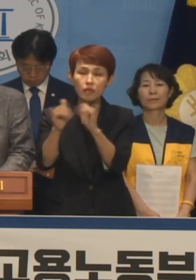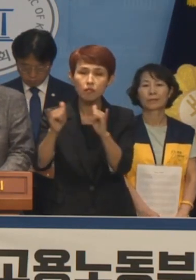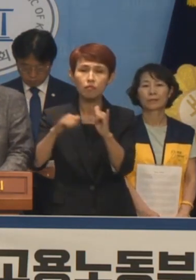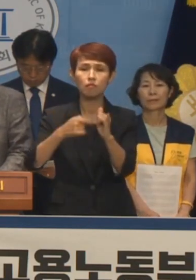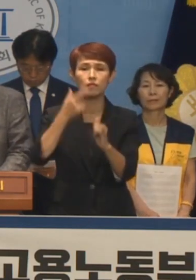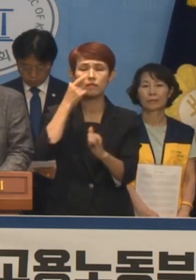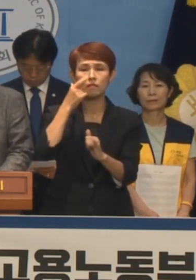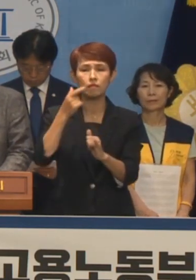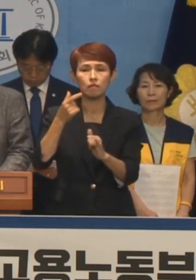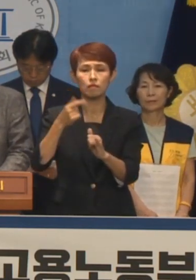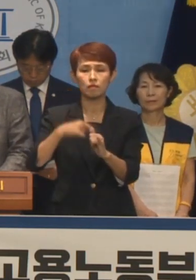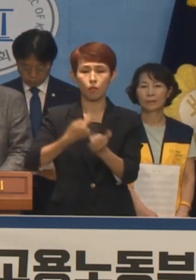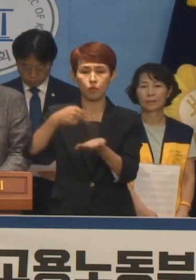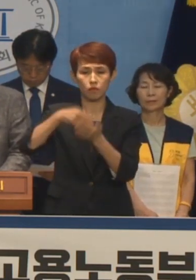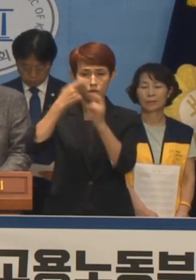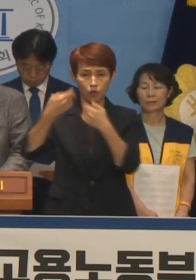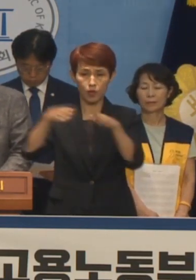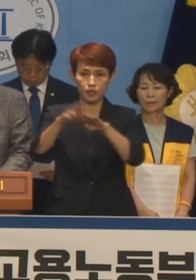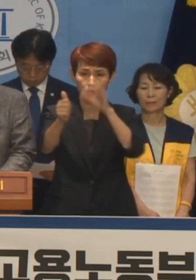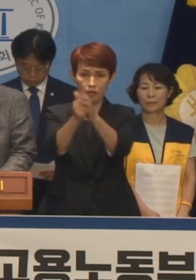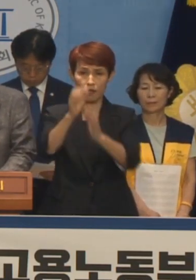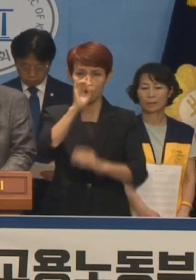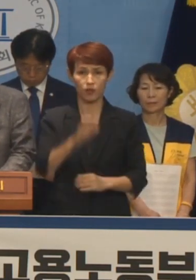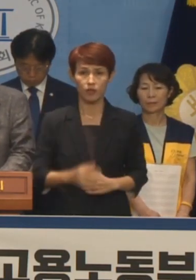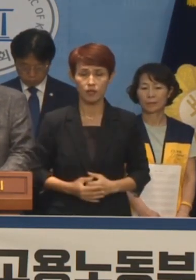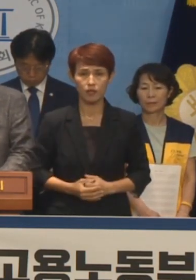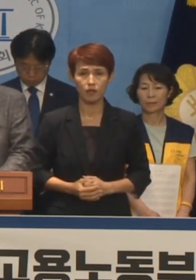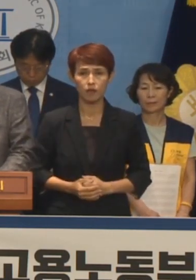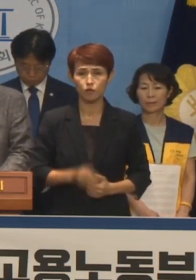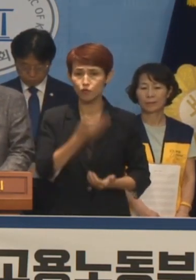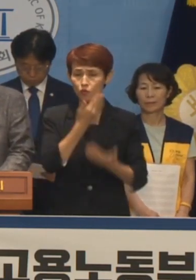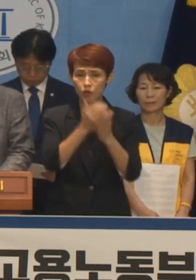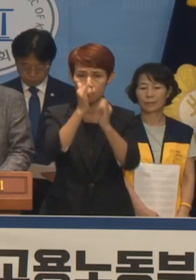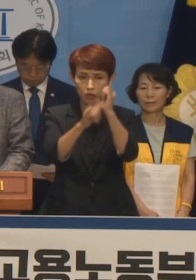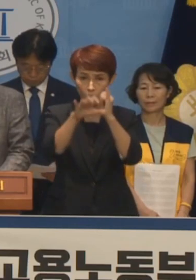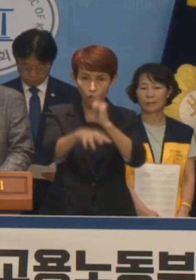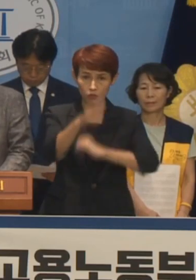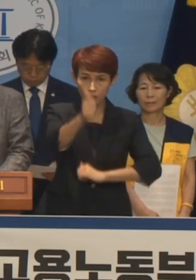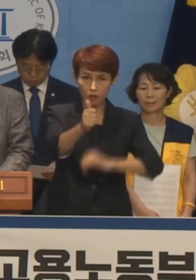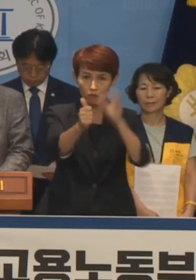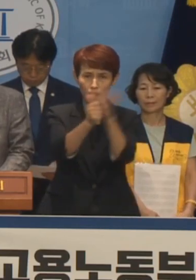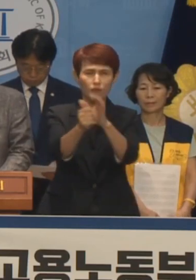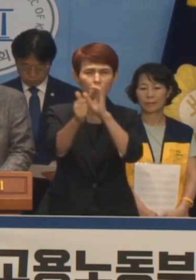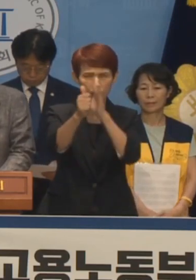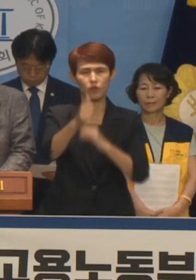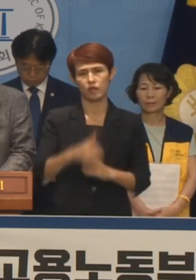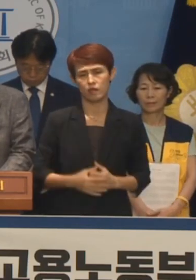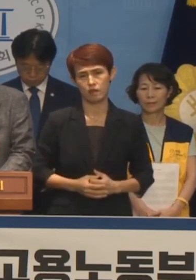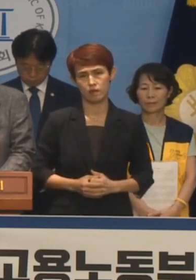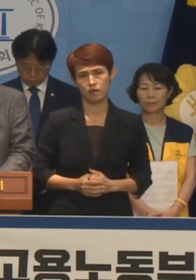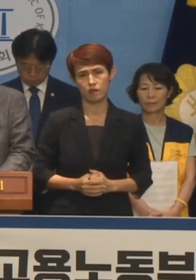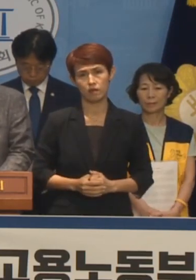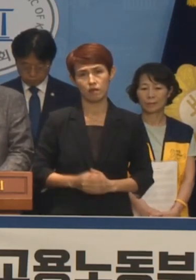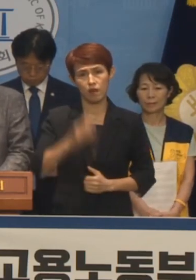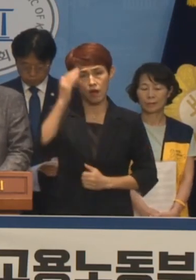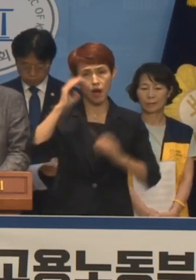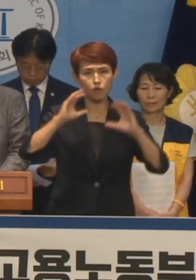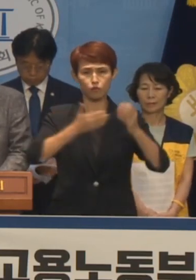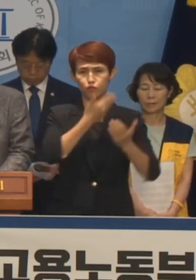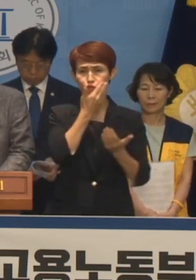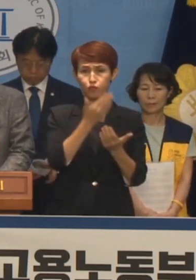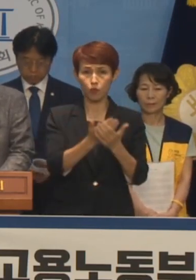얘기죠. 더 나아가서는 중요한 역사기관의 장이 되어서는 안 된다는 얘기가 됩니다. 더 나아가서는 대한민국의